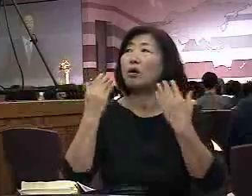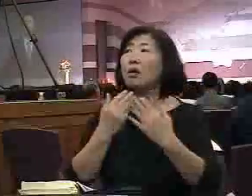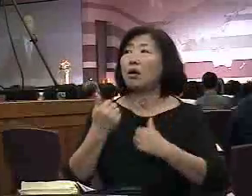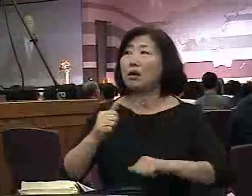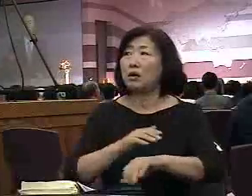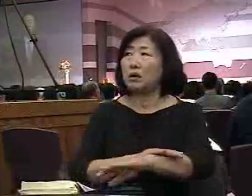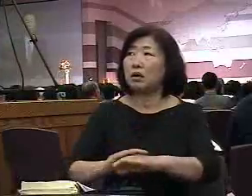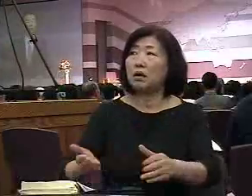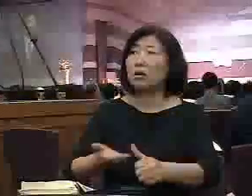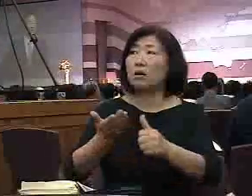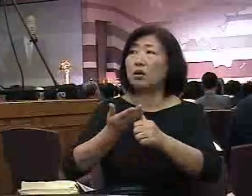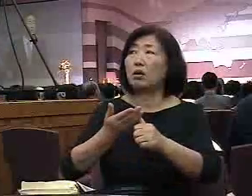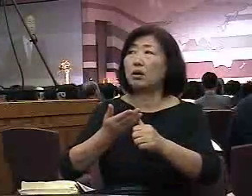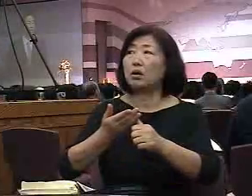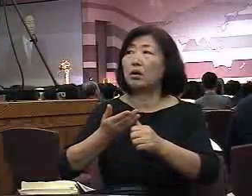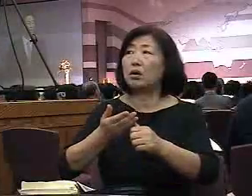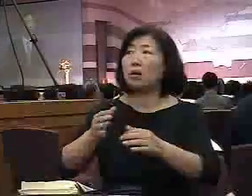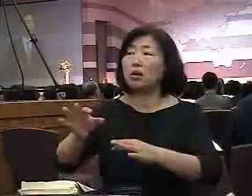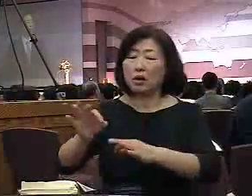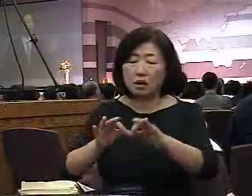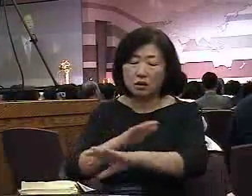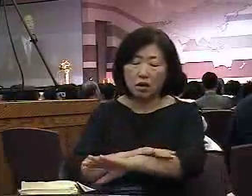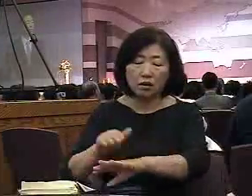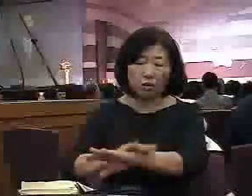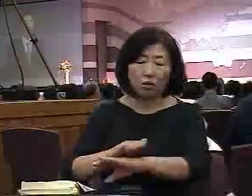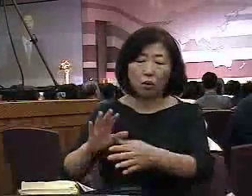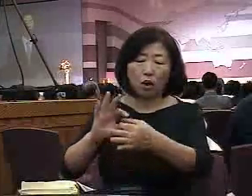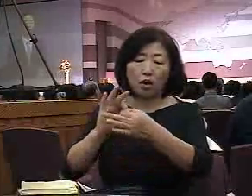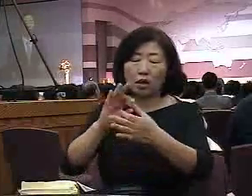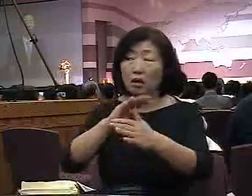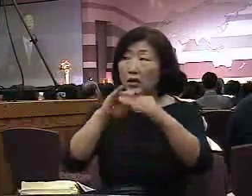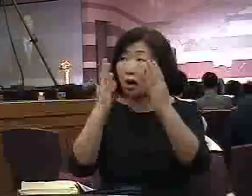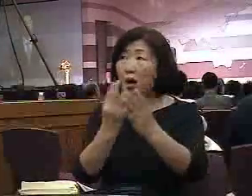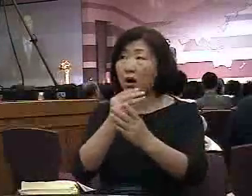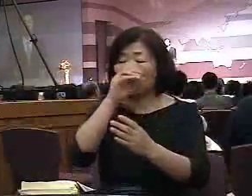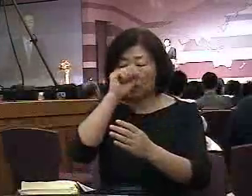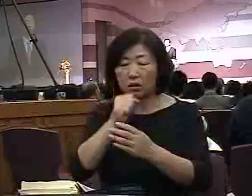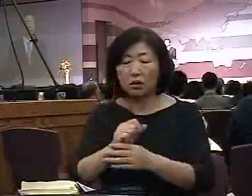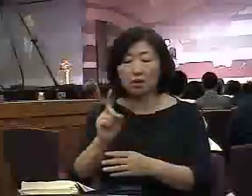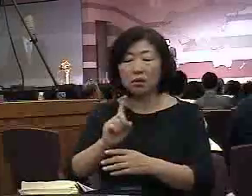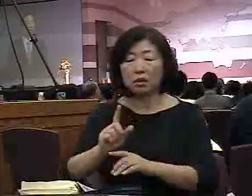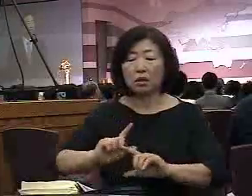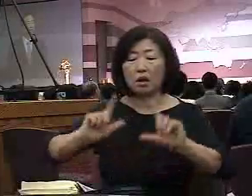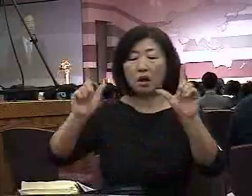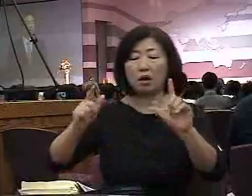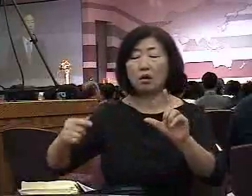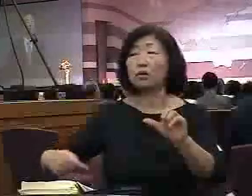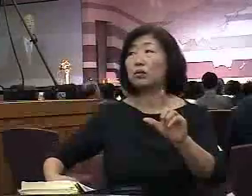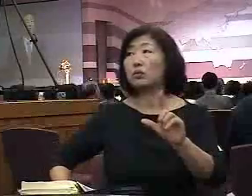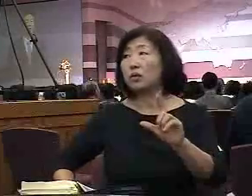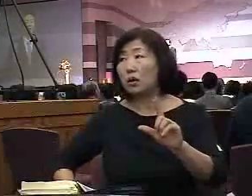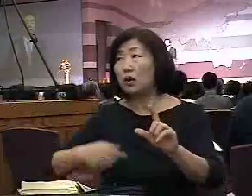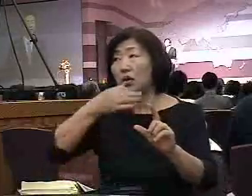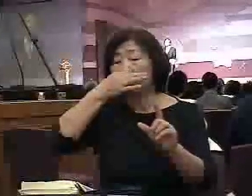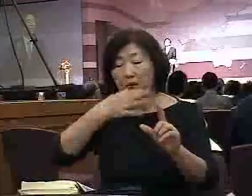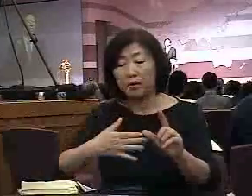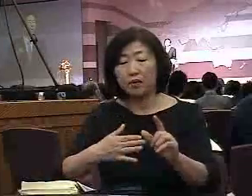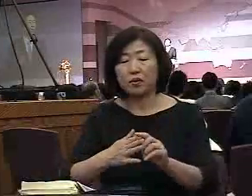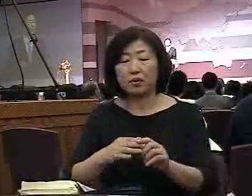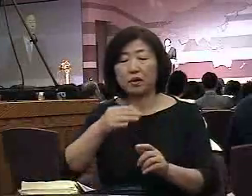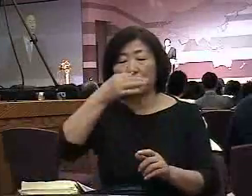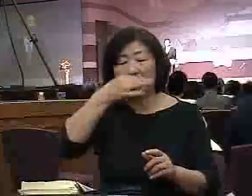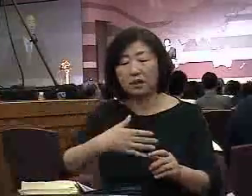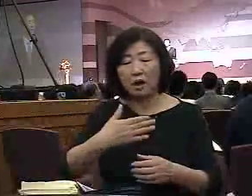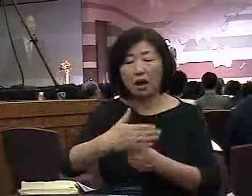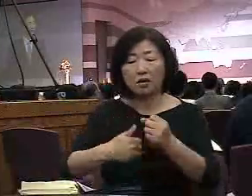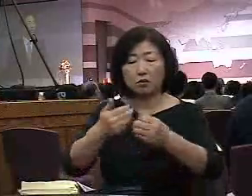있었는데, 비즈니스도 너무 좋았었는데, 관계도 다 좋았었는데 어느 날 자꾸 찔리는 거예요. 힘든 거예요. 그게 그냥